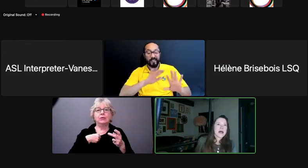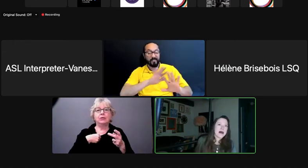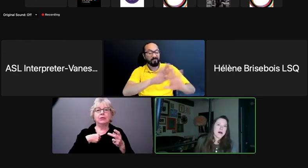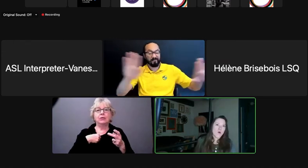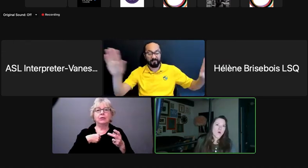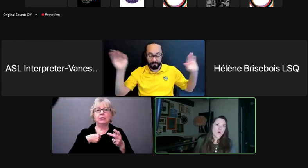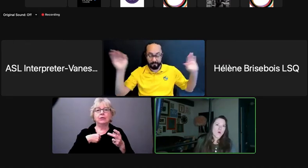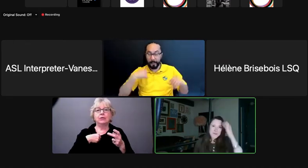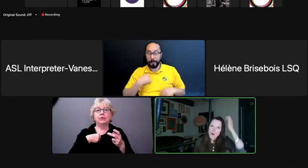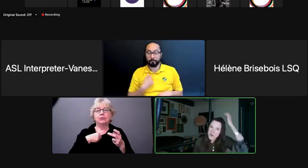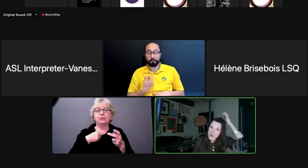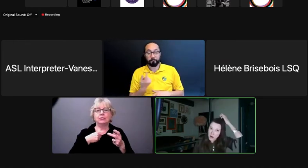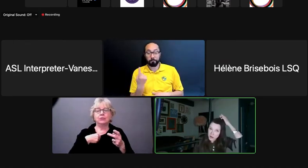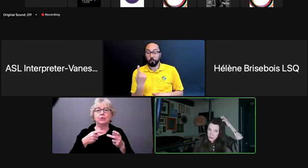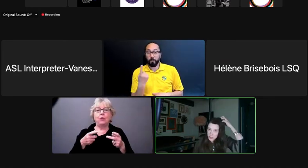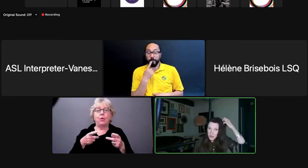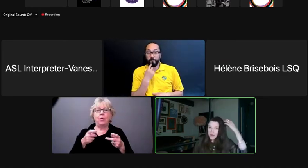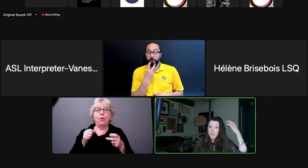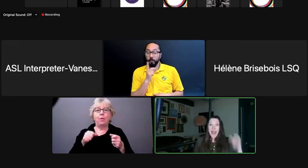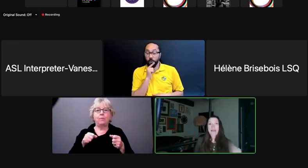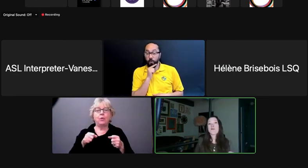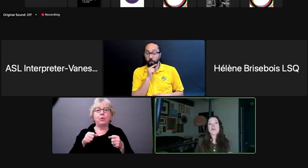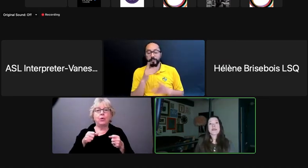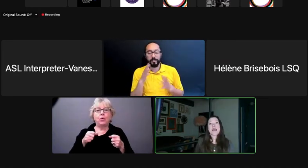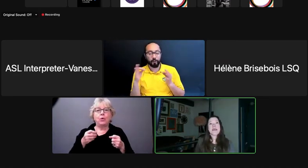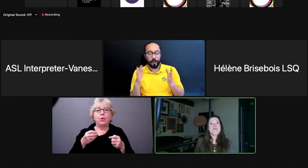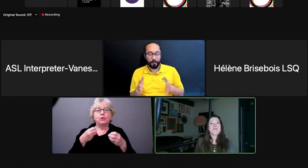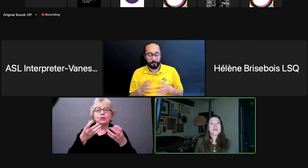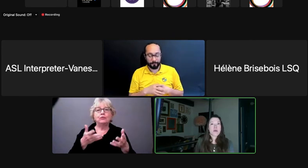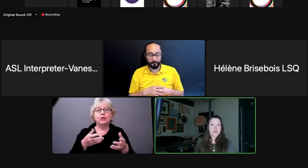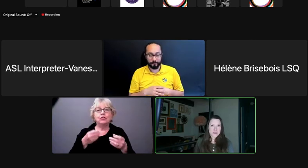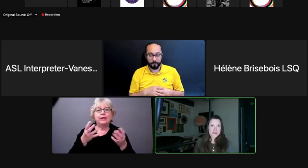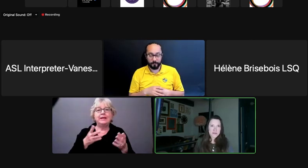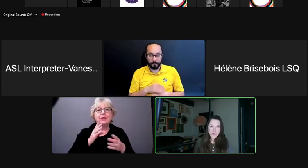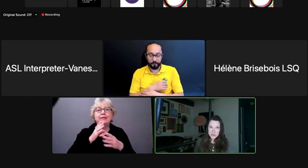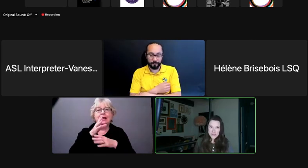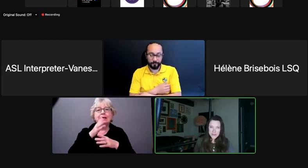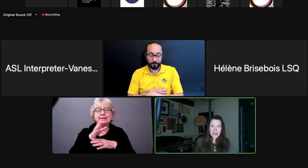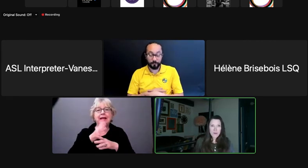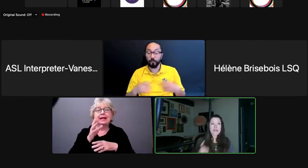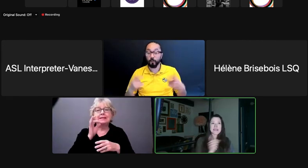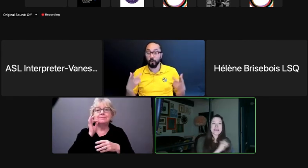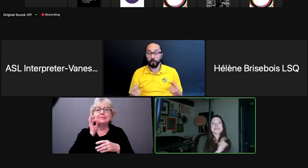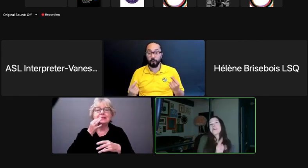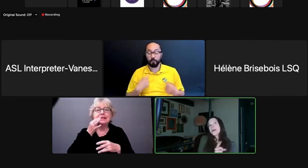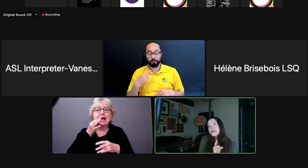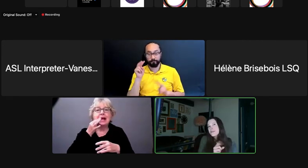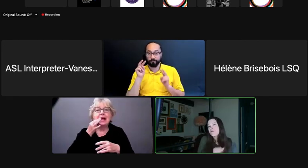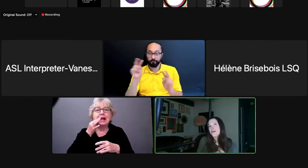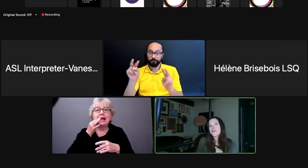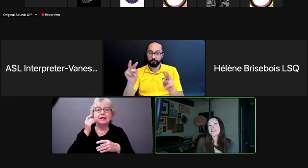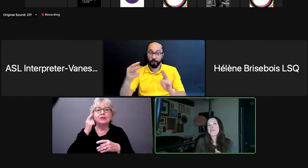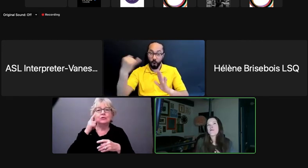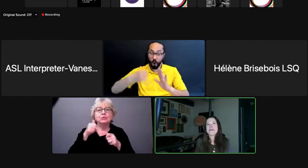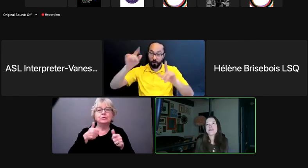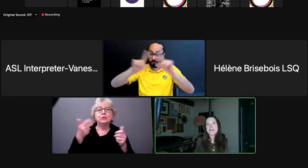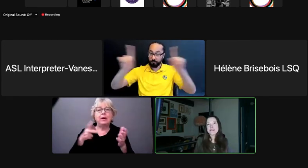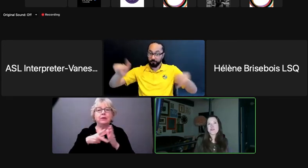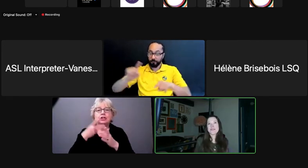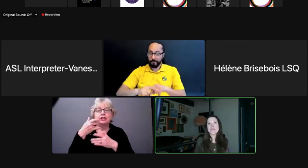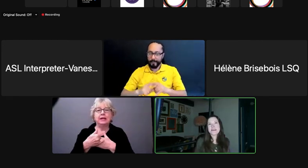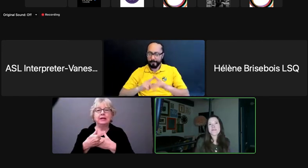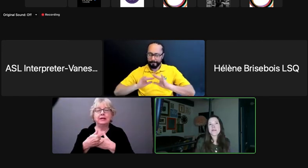nous permettons d'avoir des mots qui donnent un accès parfois particulier en fonction des projets et